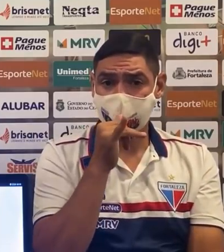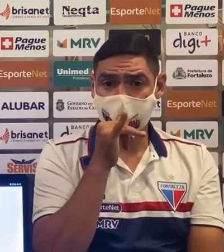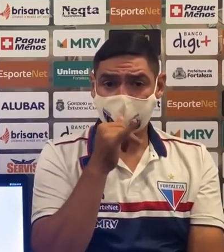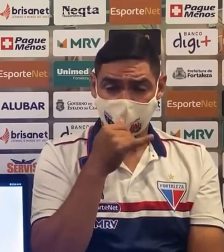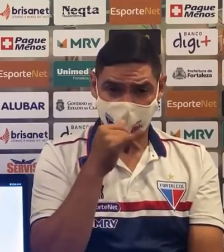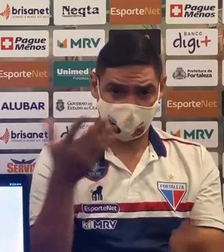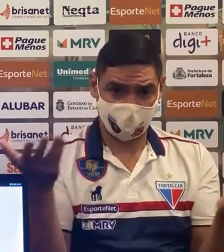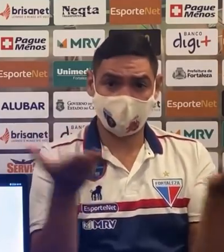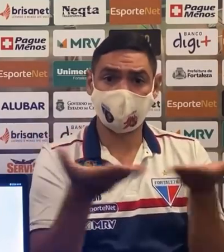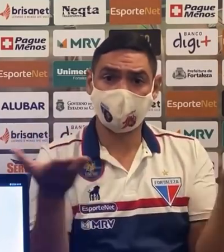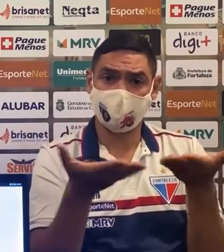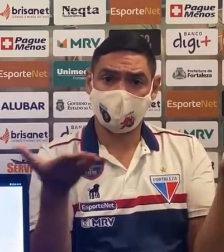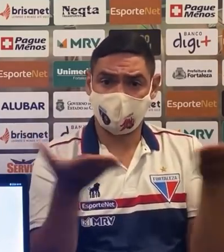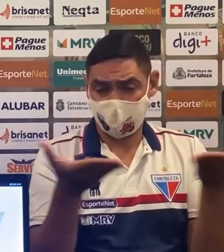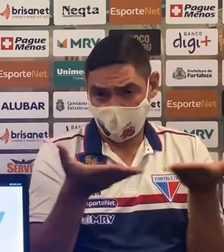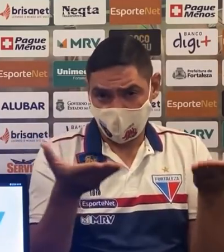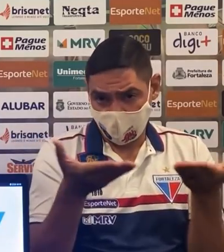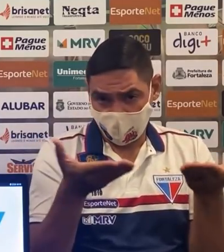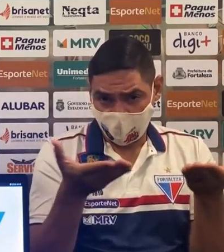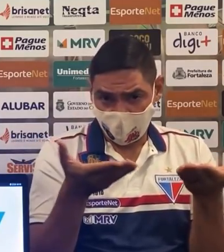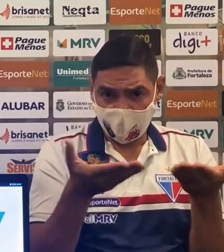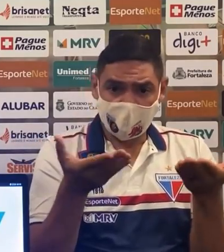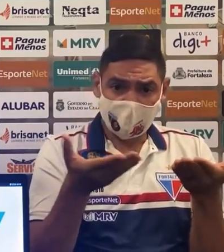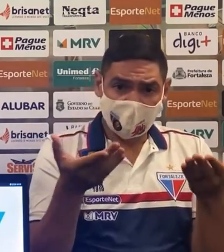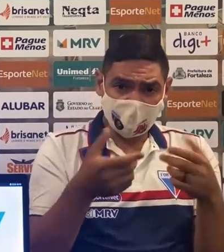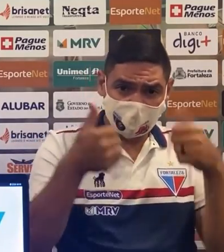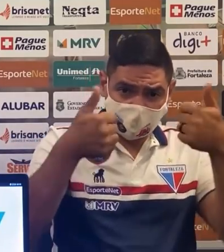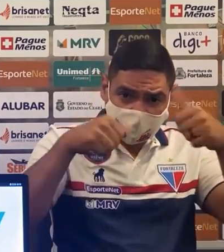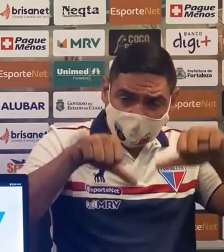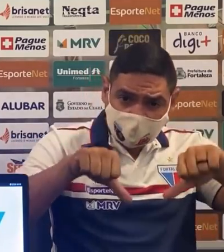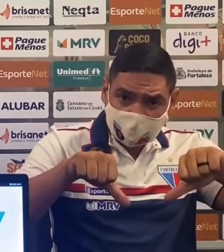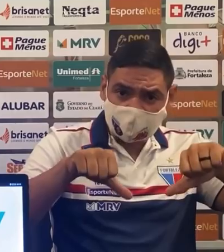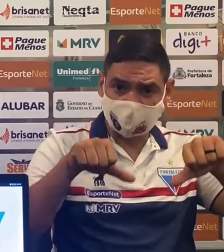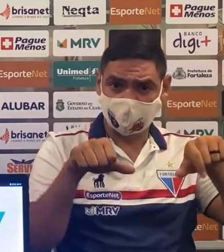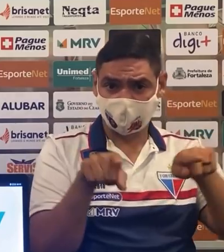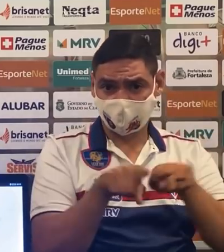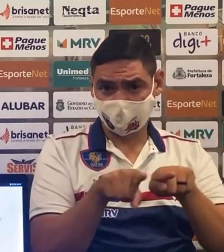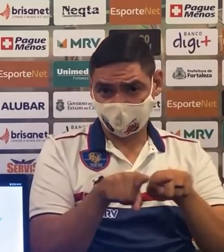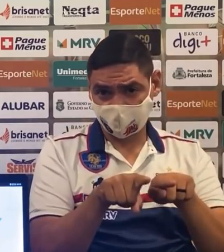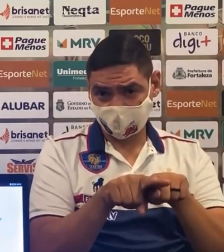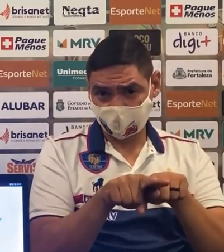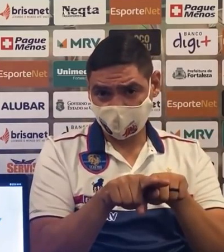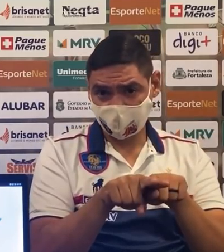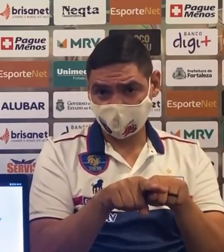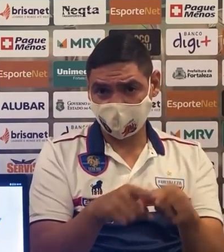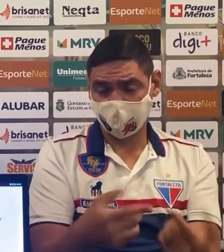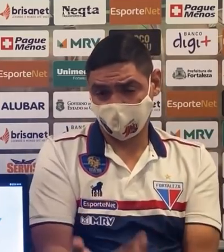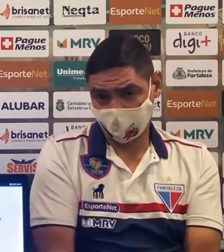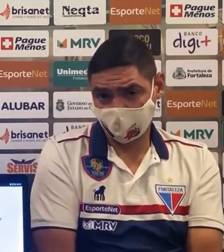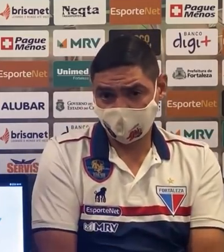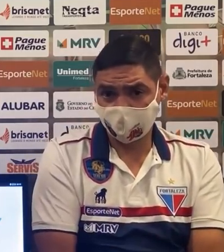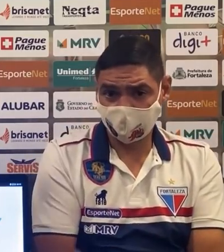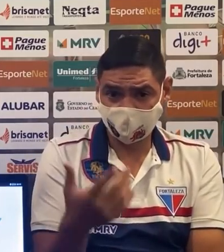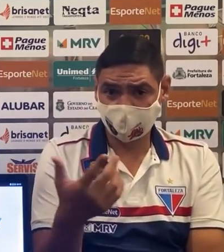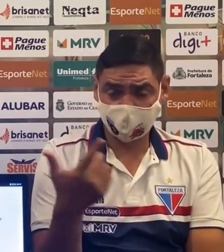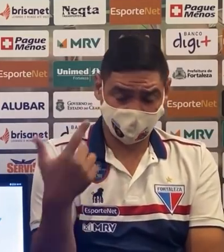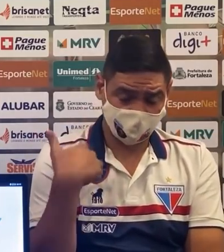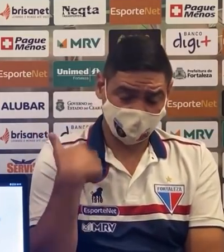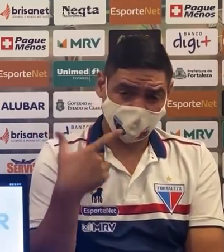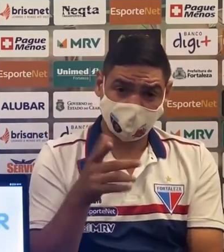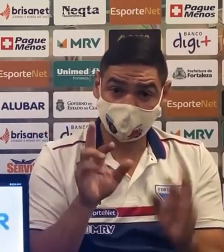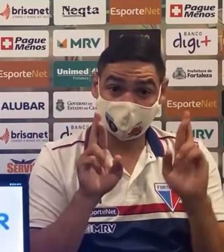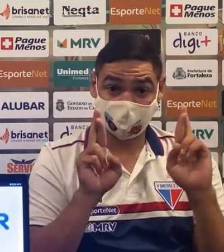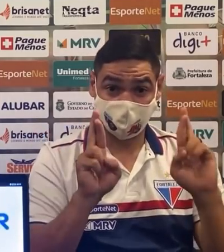não fizeram um jogo condizente com a qualidade, com a expectativa do qualidade dos jogadores e a expectativa do torcedor,